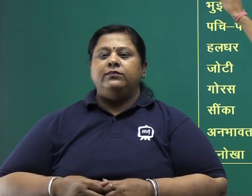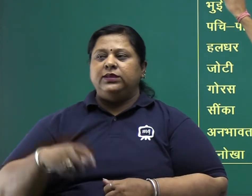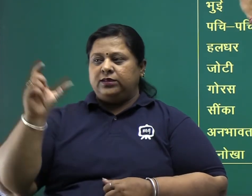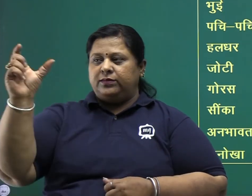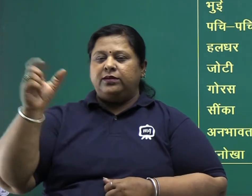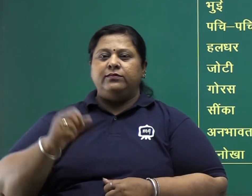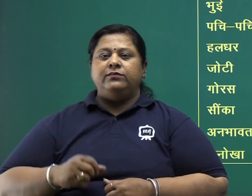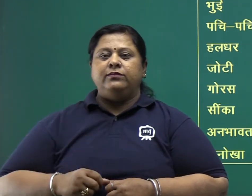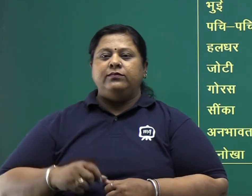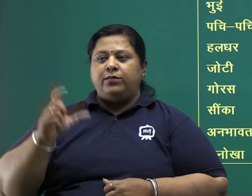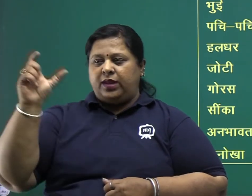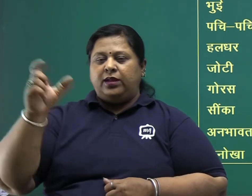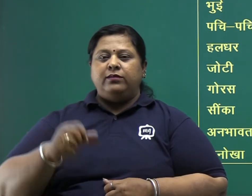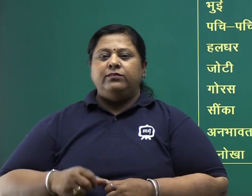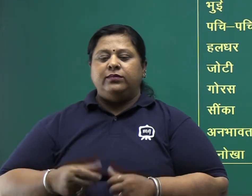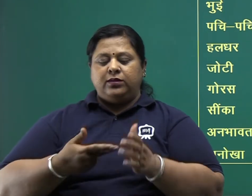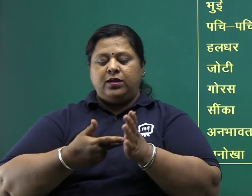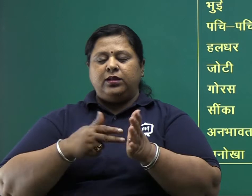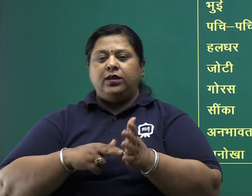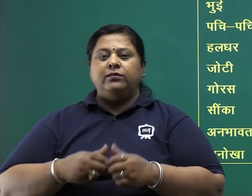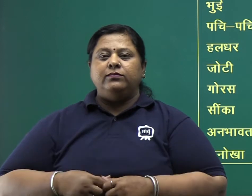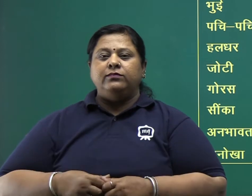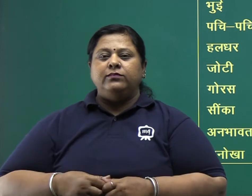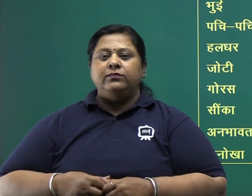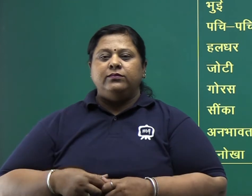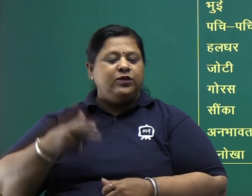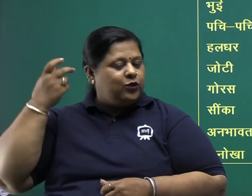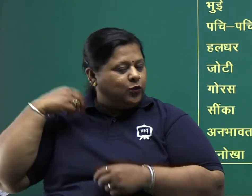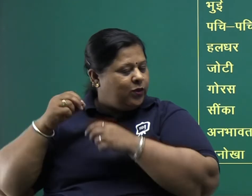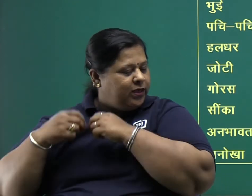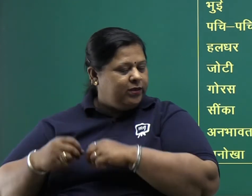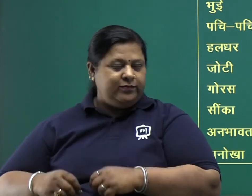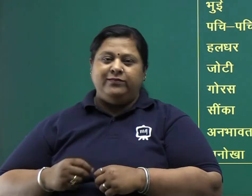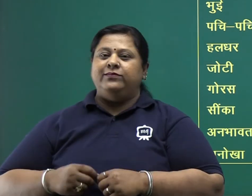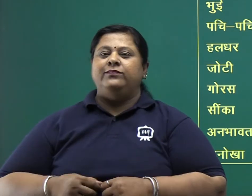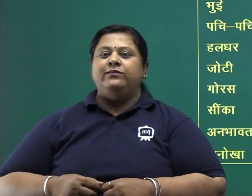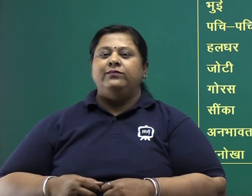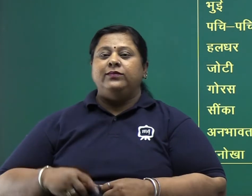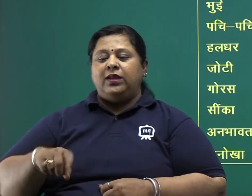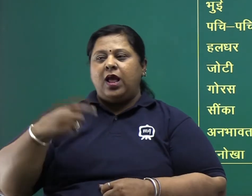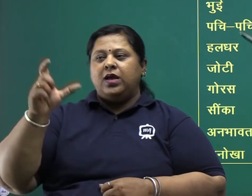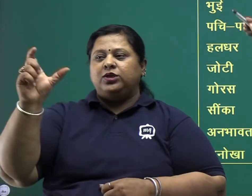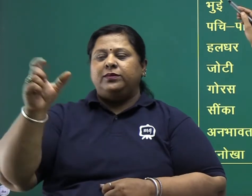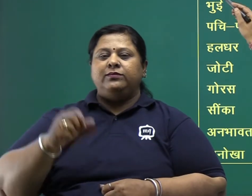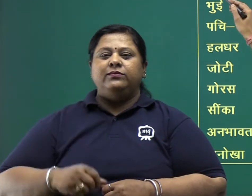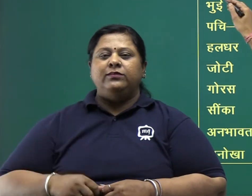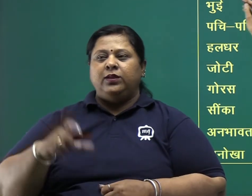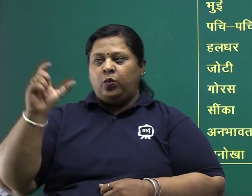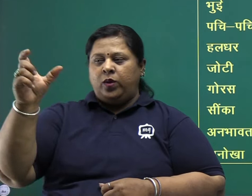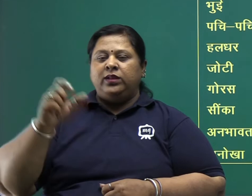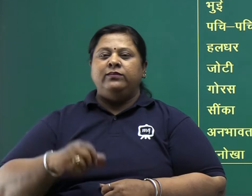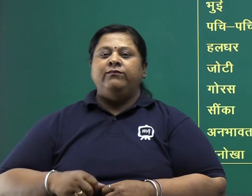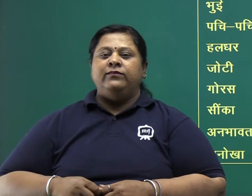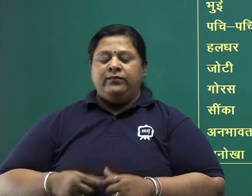शब्द है बेनी, अर्थ होगा चोटी। अगला शब्द